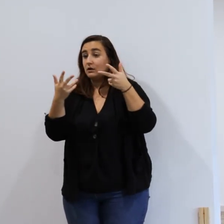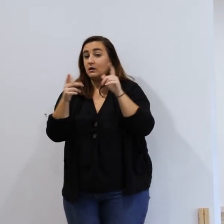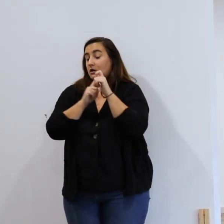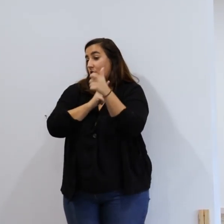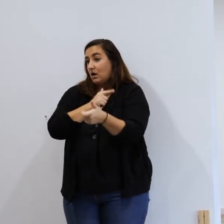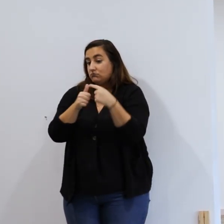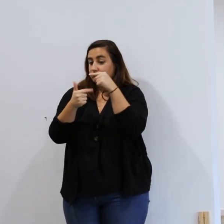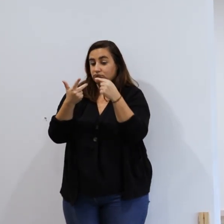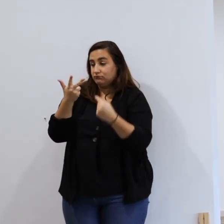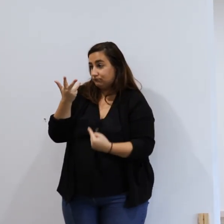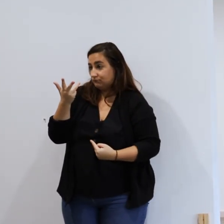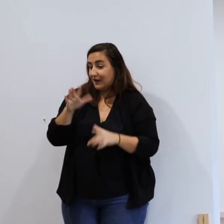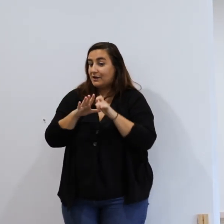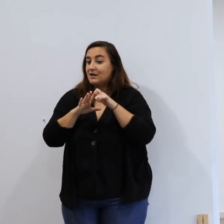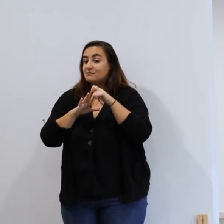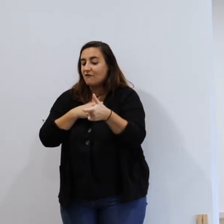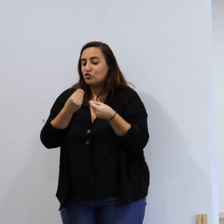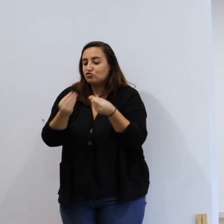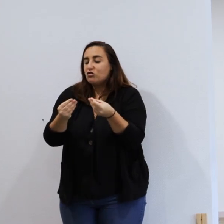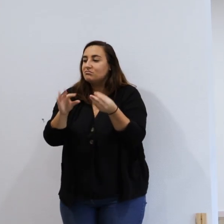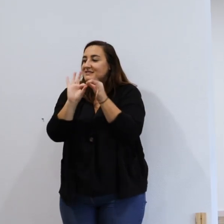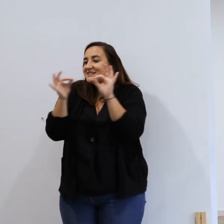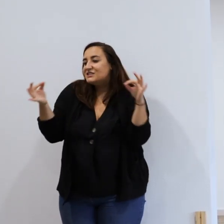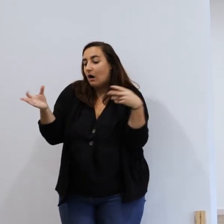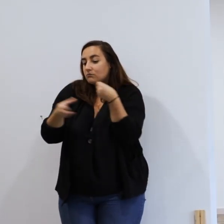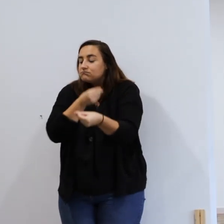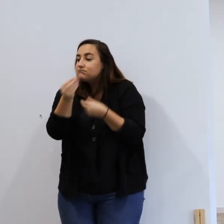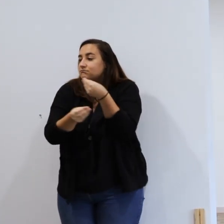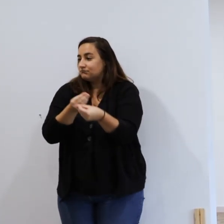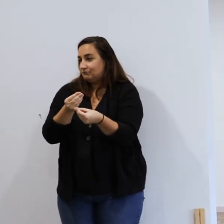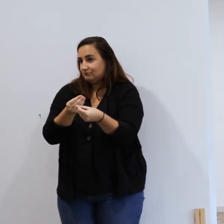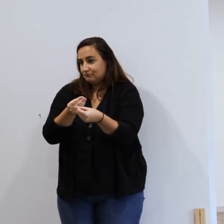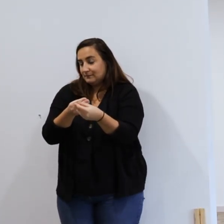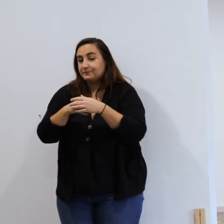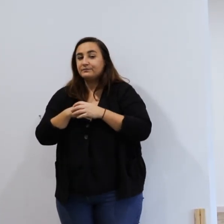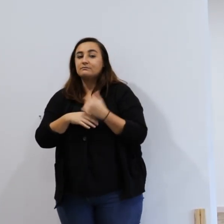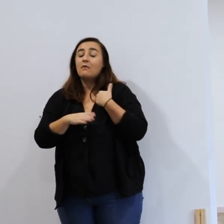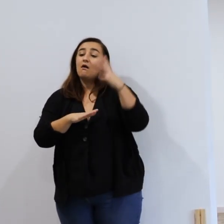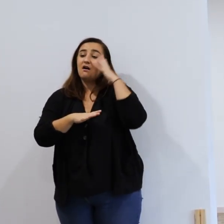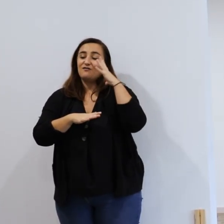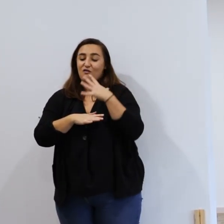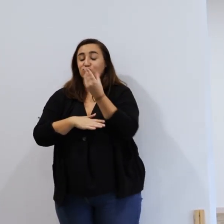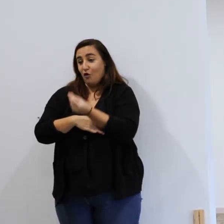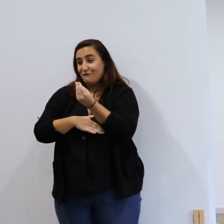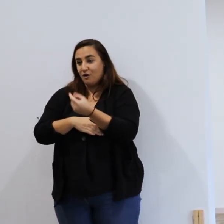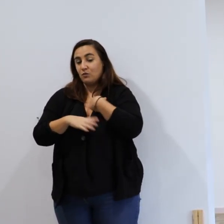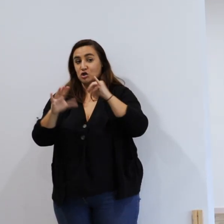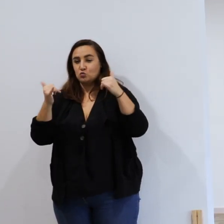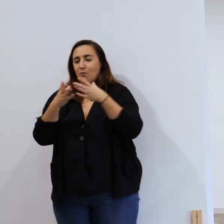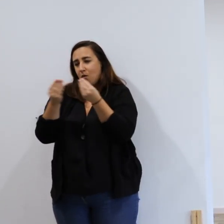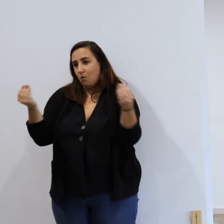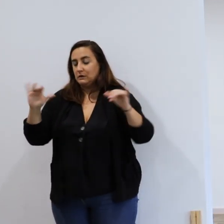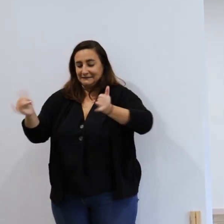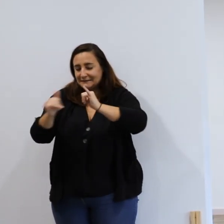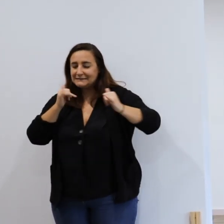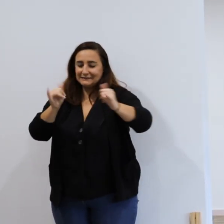Et après, je vais inventer une histoire. Je vais essayer de leur faire vivre quelque chose. Quand j'étais enfant, je jouais beaucoup, moi, avec des jouets.